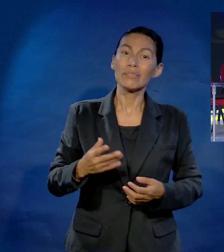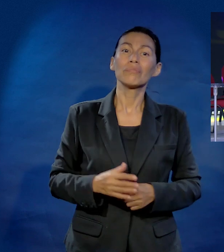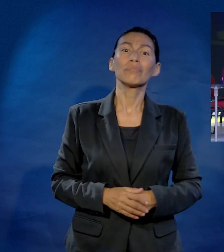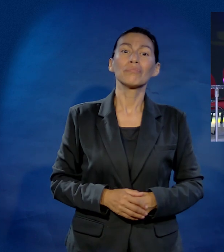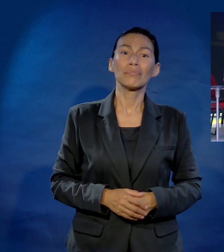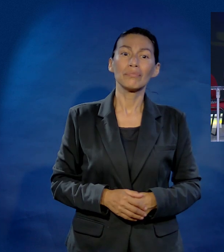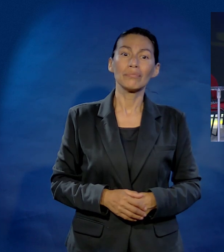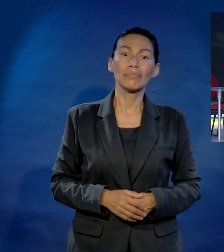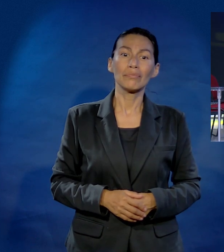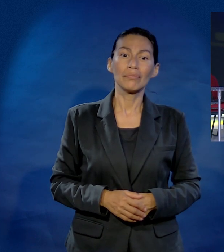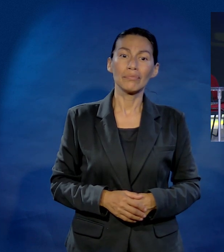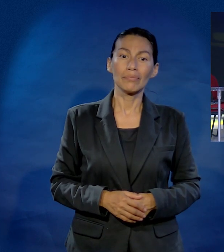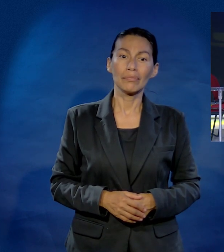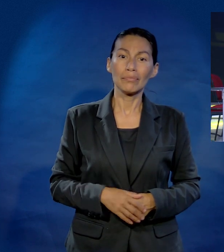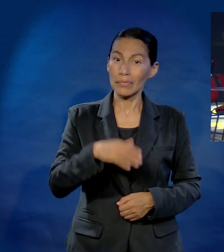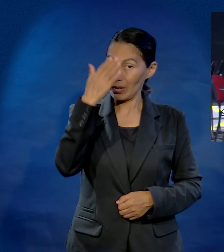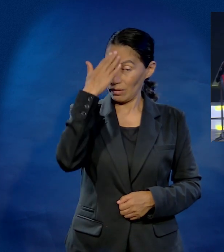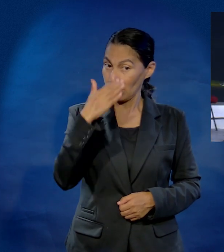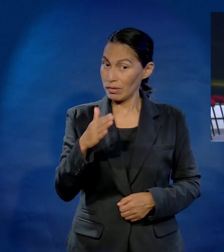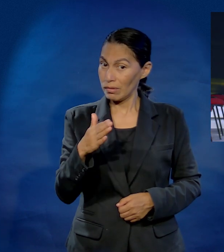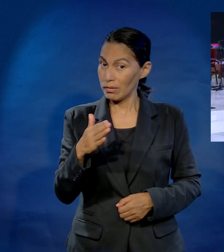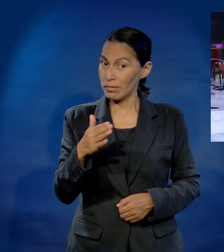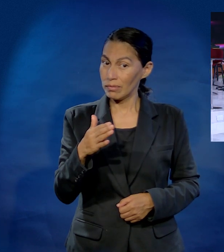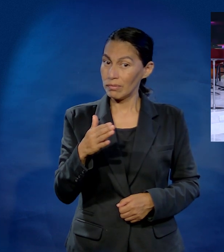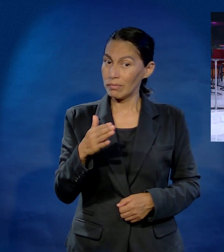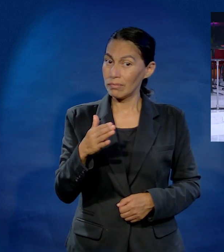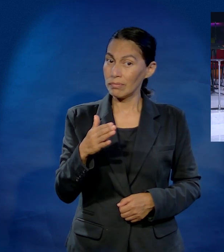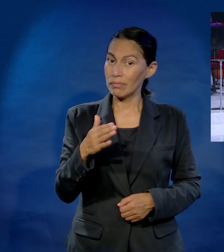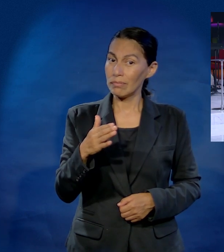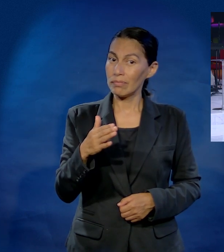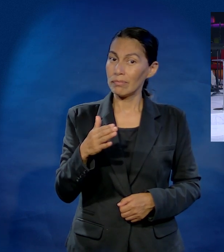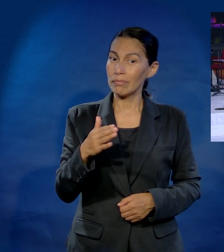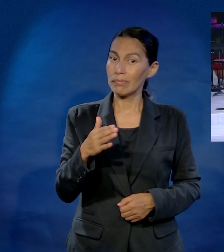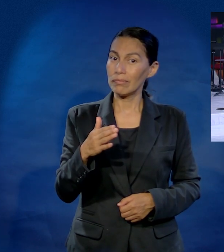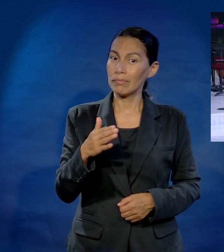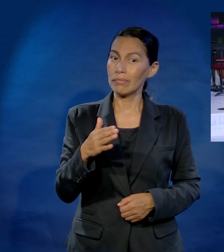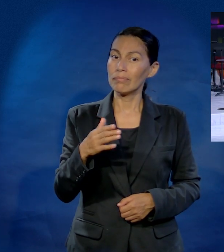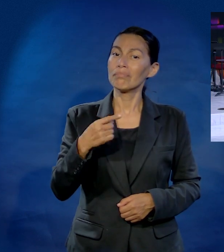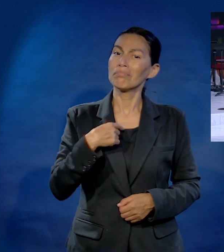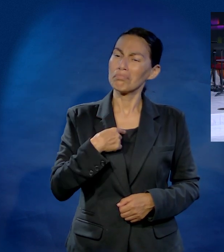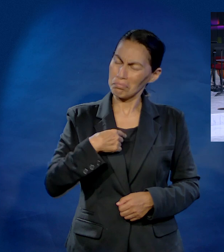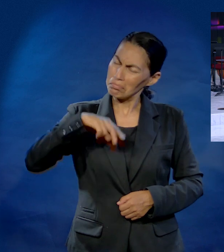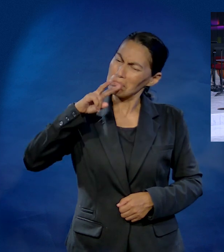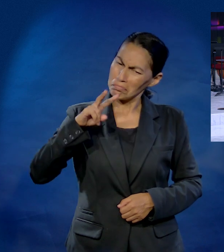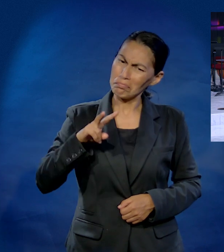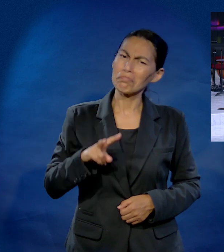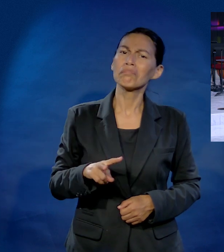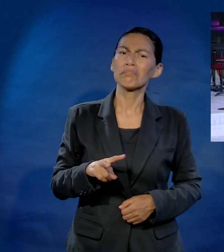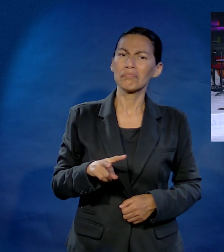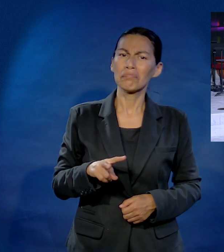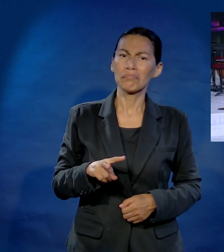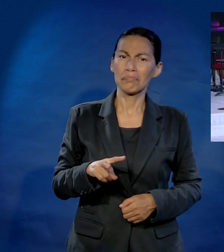Ellas vinieron porque me quieren, sí, pero no vinieron solo por eso. Ellas vinieron a ver